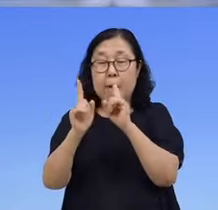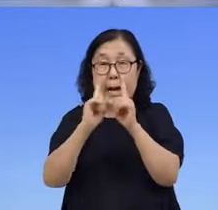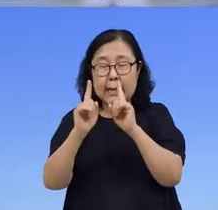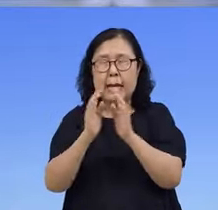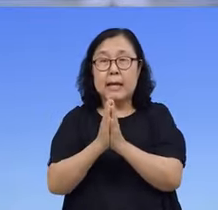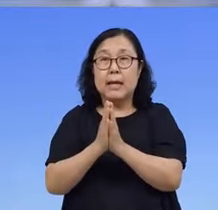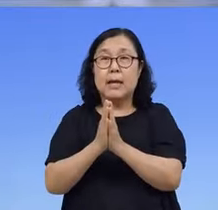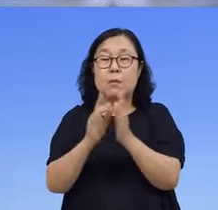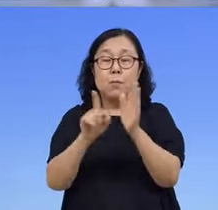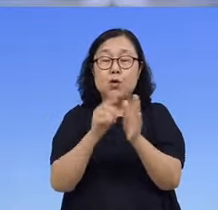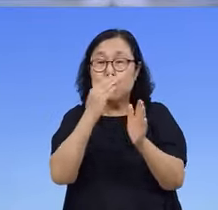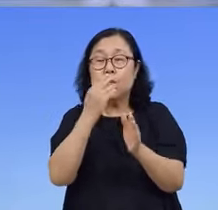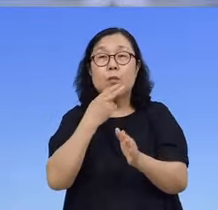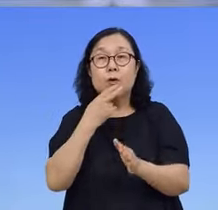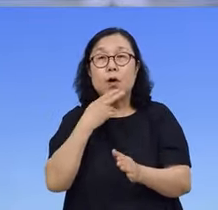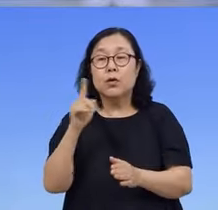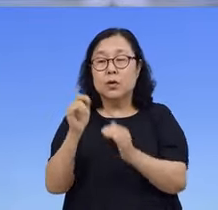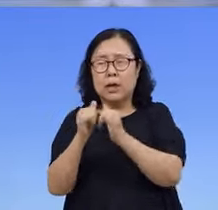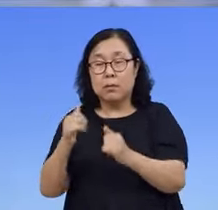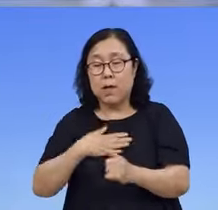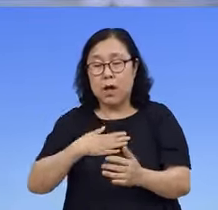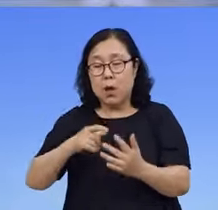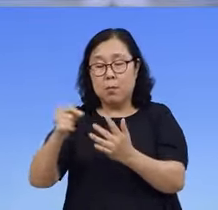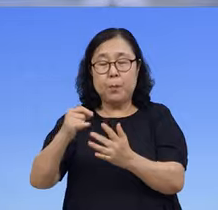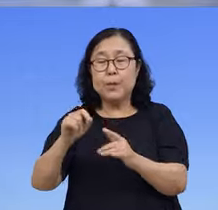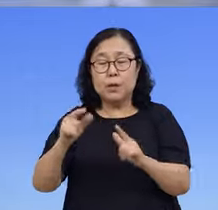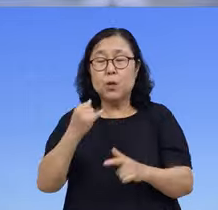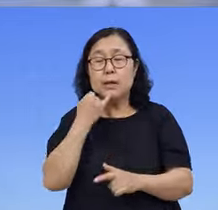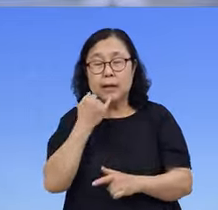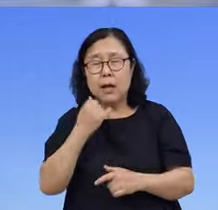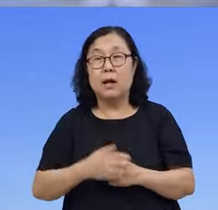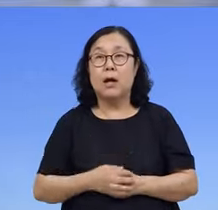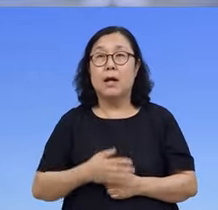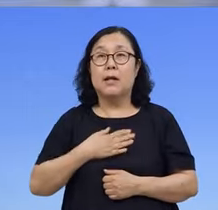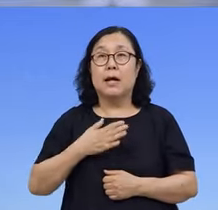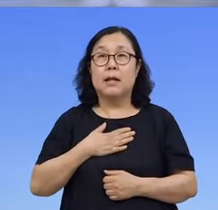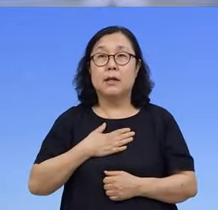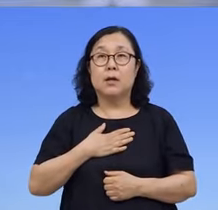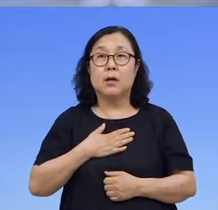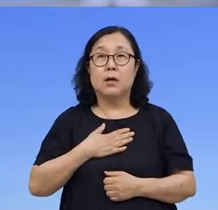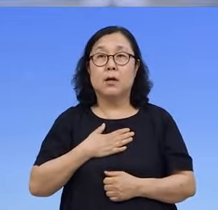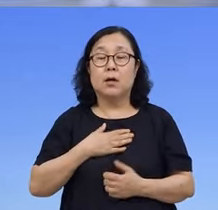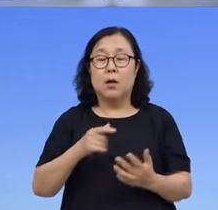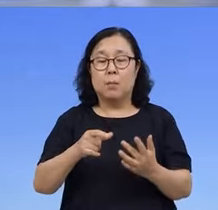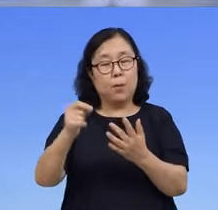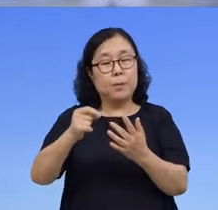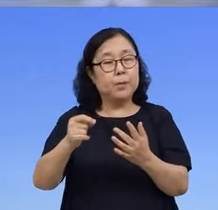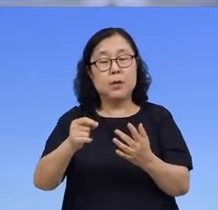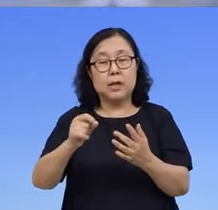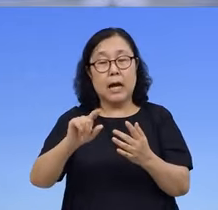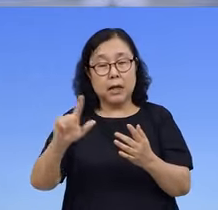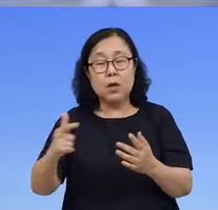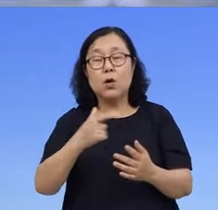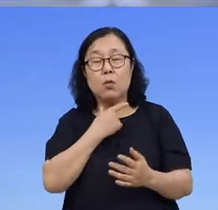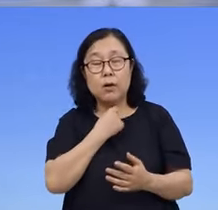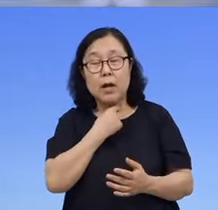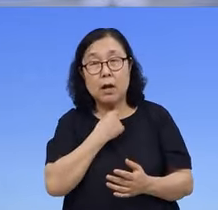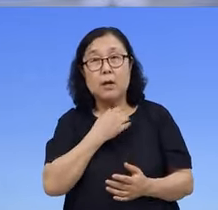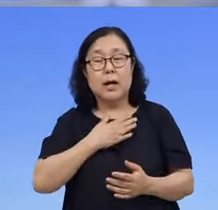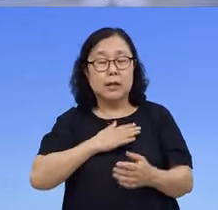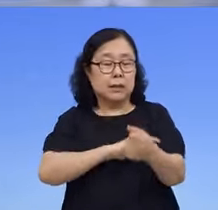이야기가 믿겨지지가 않아요. 어떤 분은요, 저는 여기에 뽑히지 않아도 됩니다. 심지어는 나는 안 뽑히기를